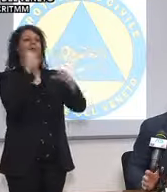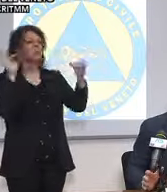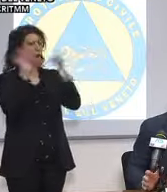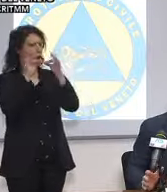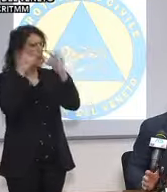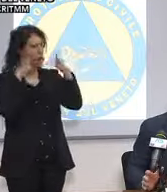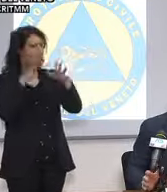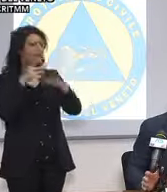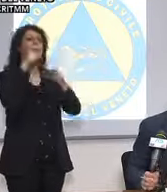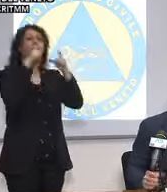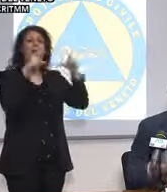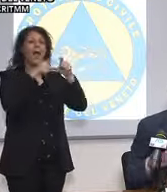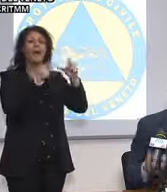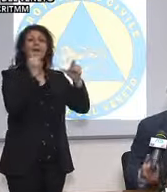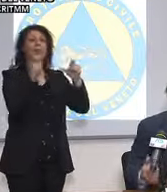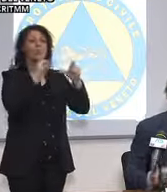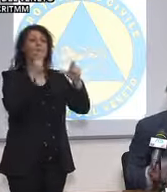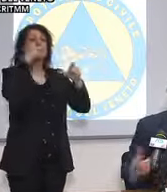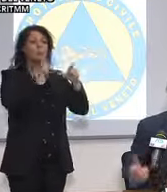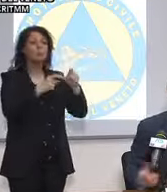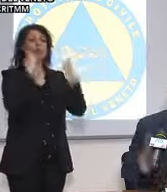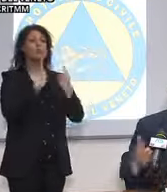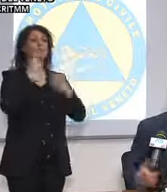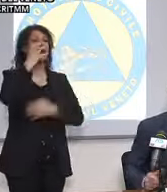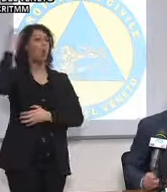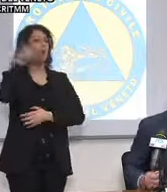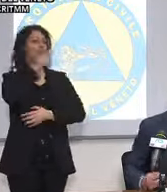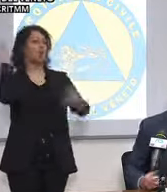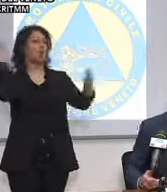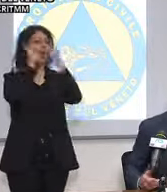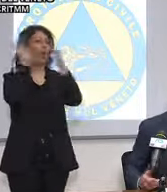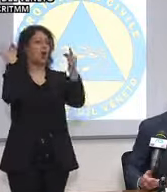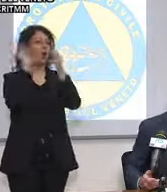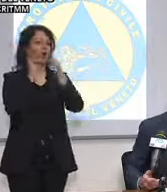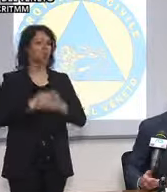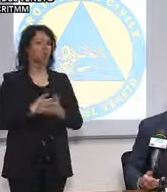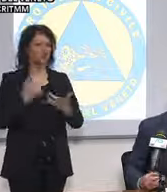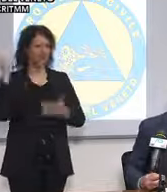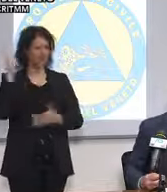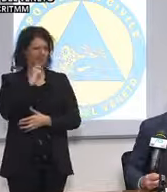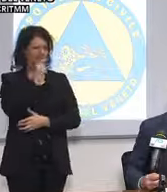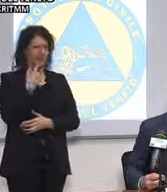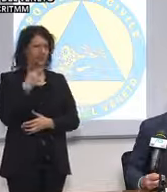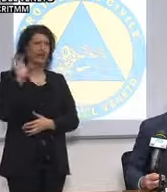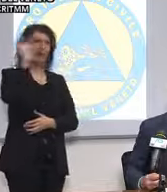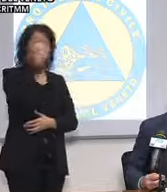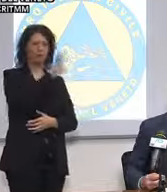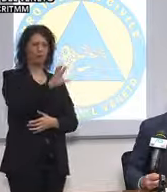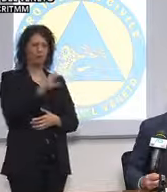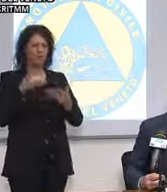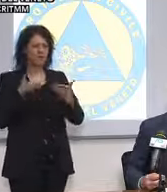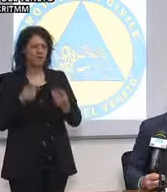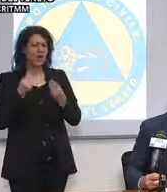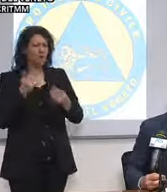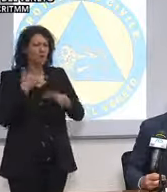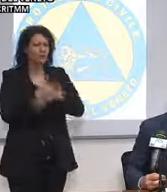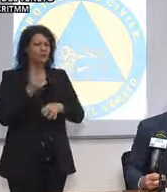basta? Quindi poi delle TV, e perché le regioni, ma le regioni cosa? Non è mica la Repubblica del Banano, ecco in